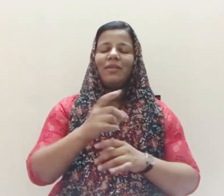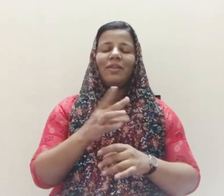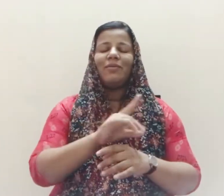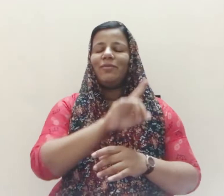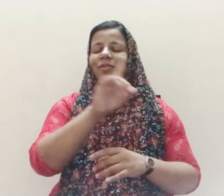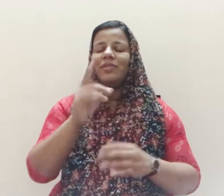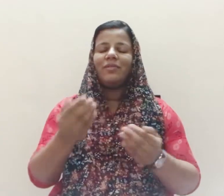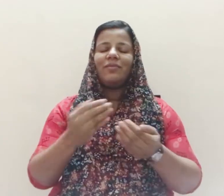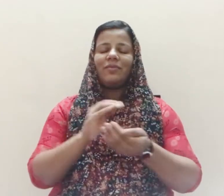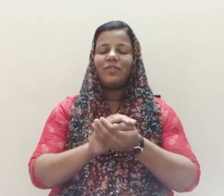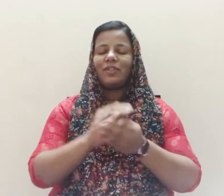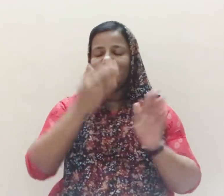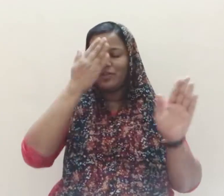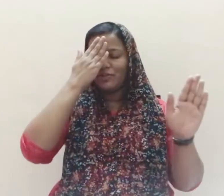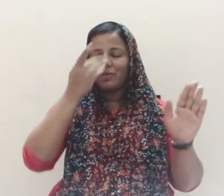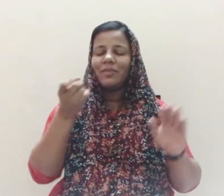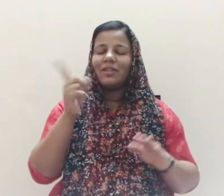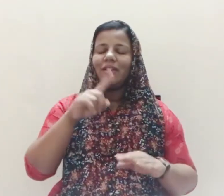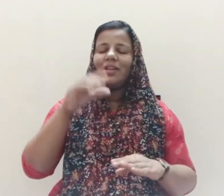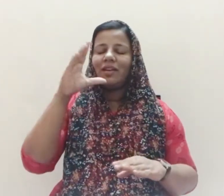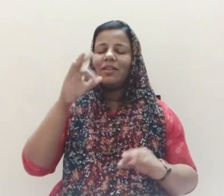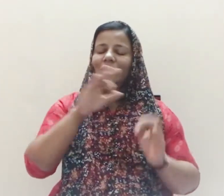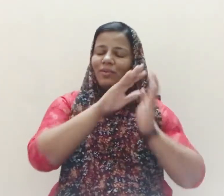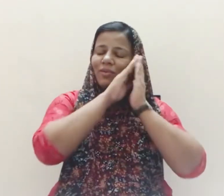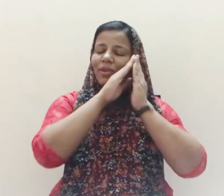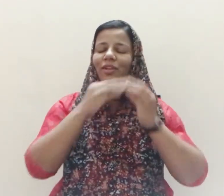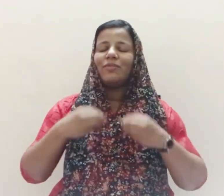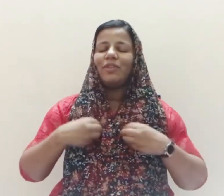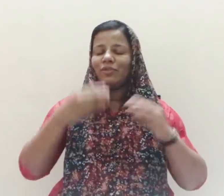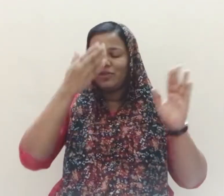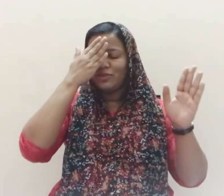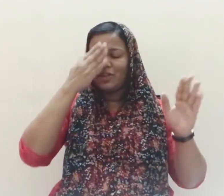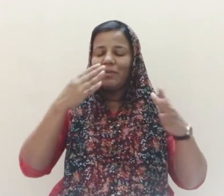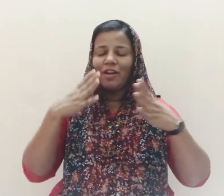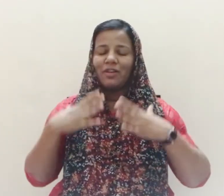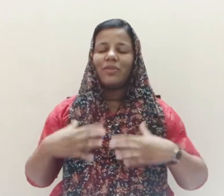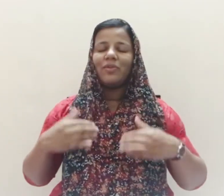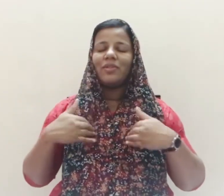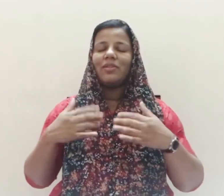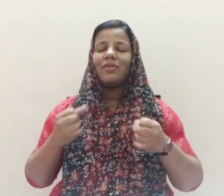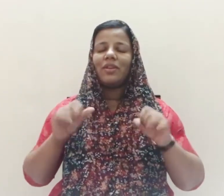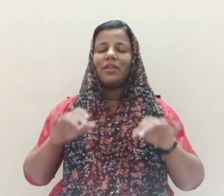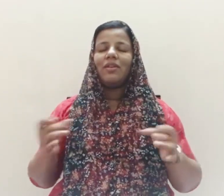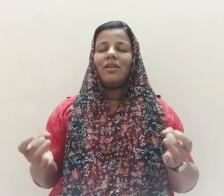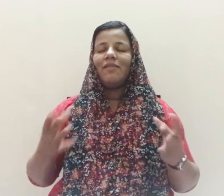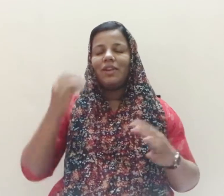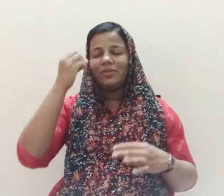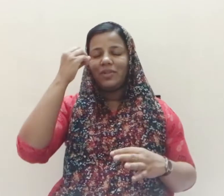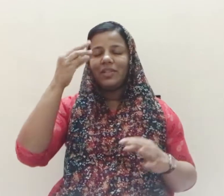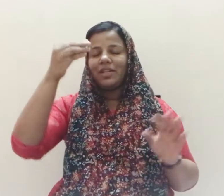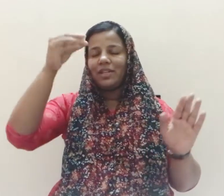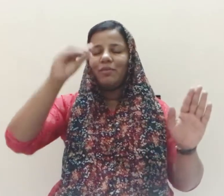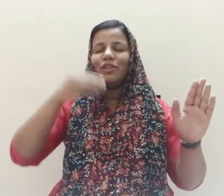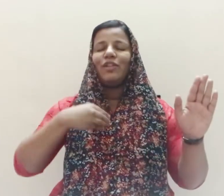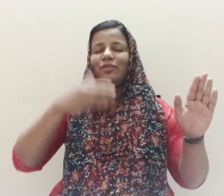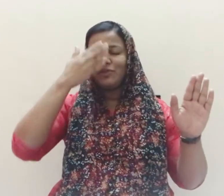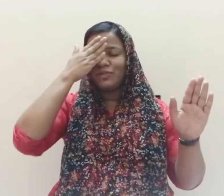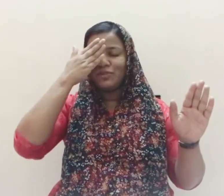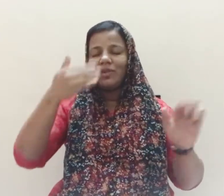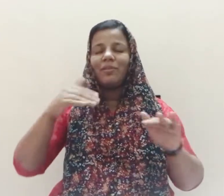കാത്തുപരിപാലിച്ചതിന് ഒരിക്കലൂടെ സ്തോത്രം. രാത്രി നൽകിയ നല്ല ഉറക്കത്തിന് സ്തോത്രം. ആരോഗ്യത്തോടെ, സൗഖ്യത്തോടെ ഞങ്ങളെ ഉണർത്തിയ കൃപകൾക്ക് സ്തോത്രം. ഈ പ്രഭാതയാമത്തിൽ ഞങ്ങൾക്ക്